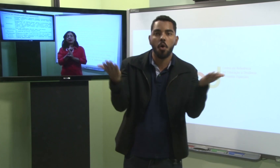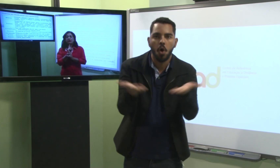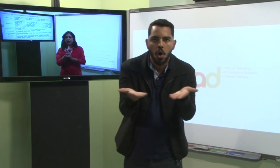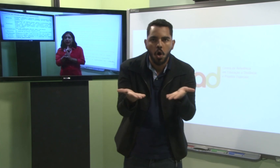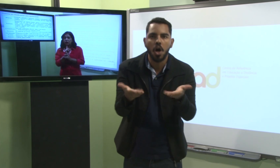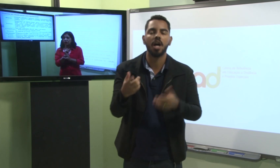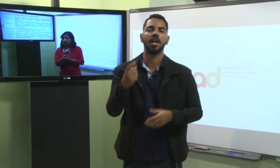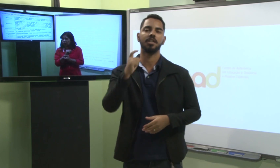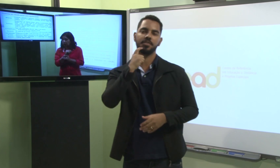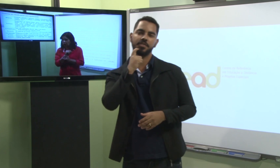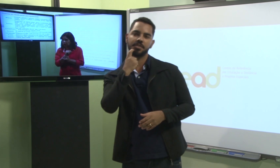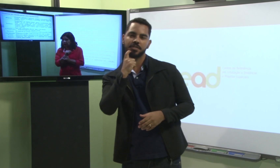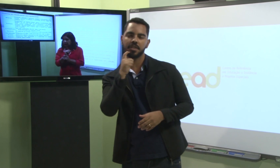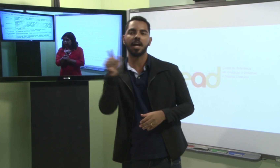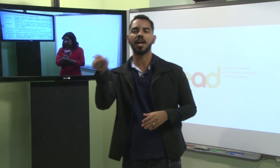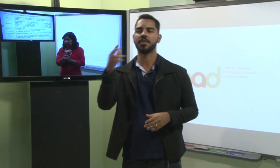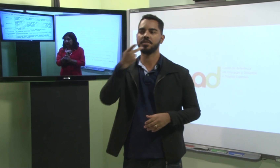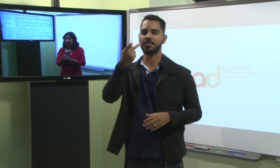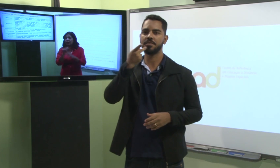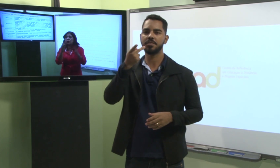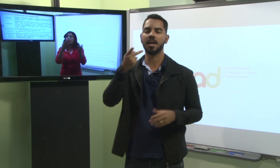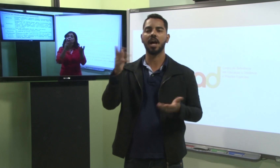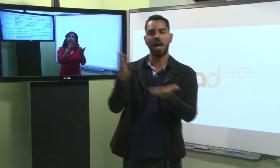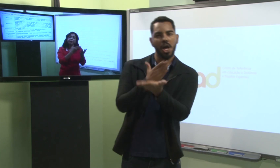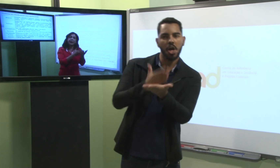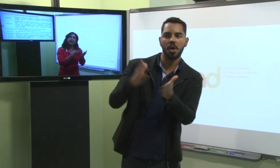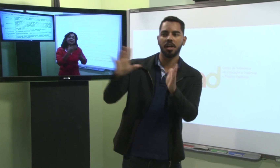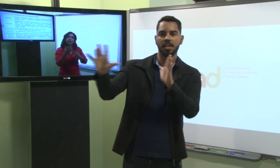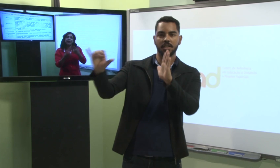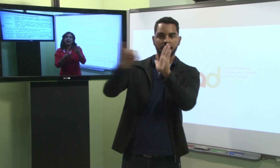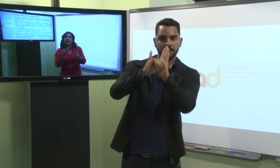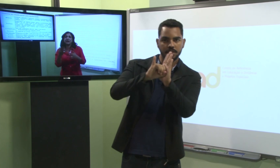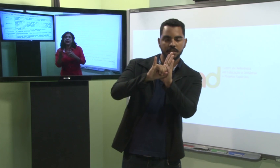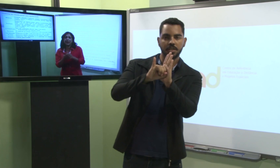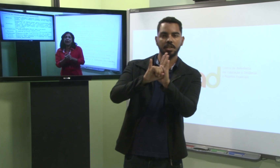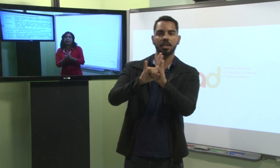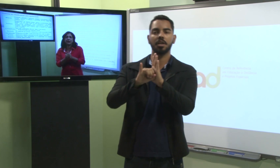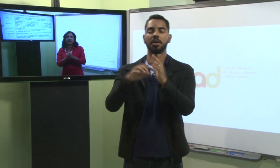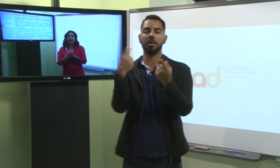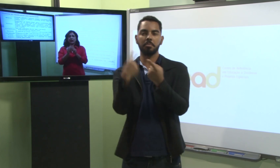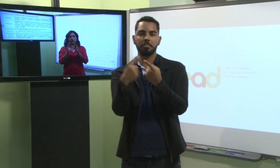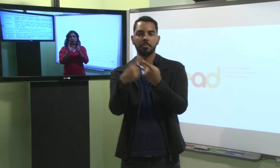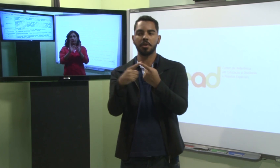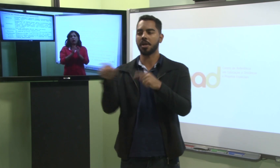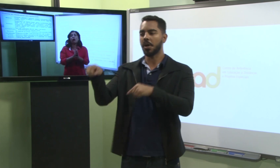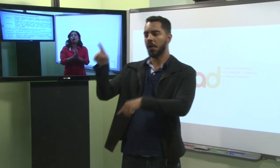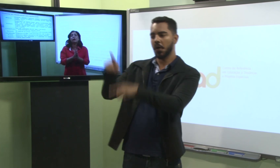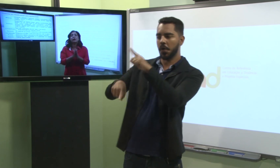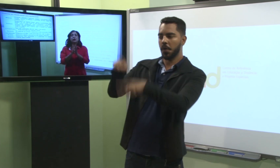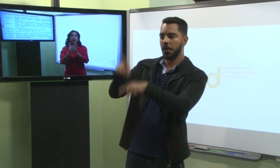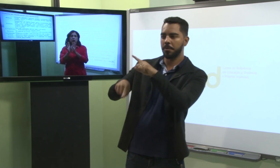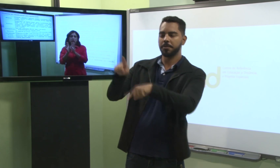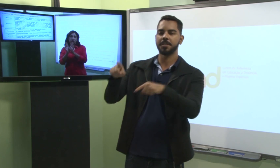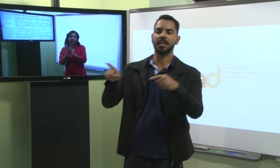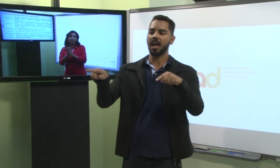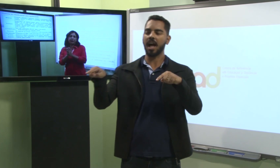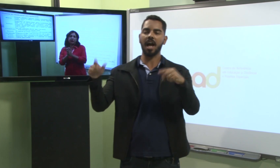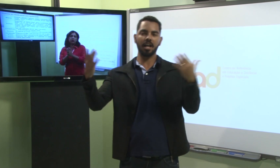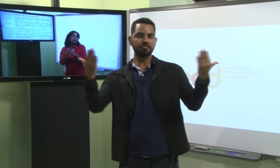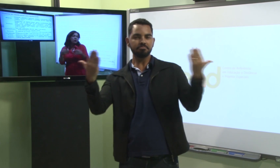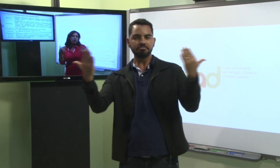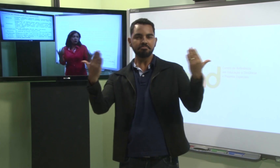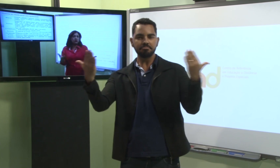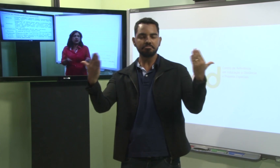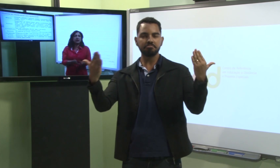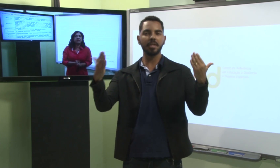muitos classificadores são icônicos em seu significado pela semelhança que ele apresenta entre a sua forma e o